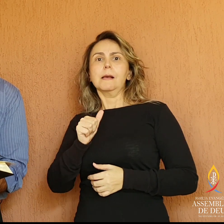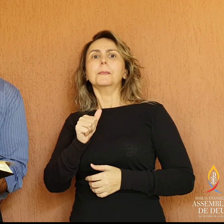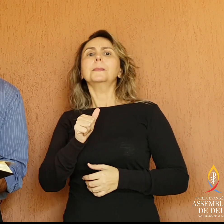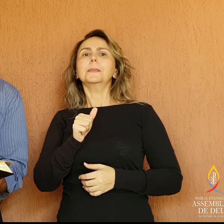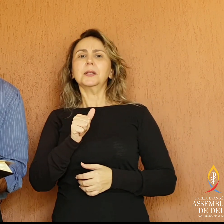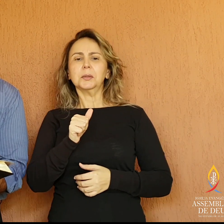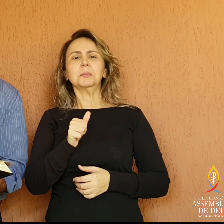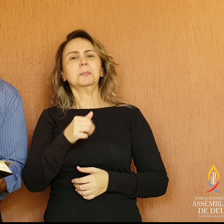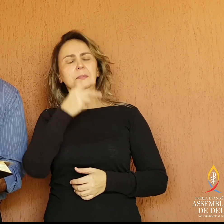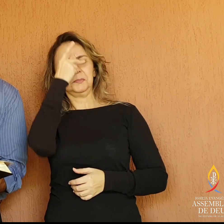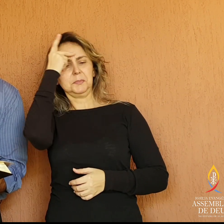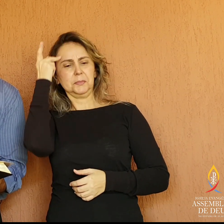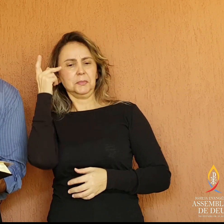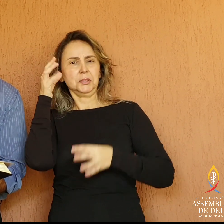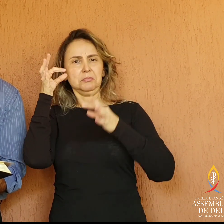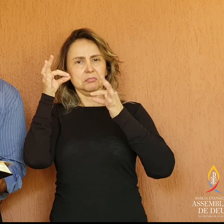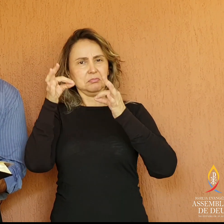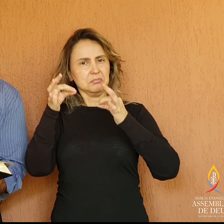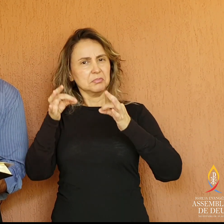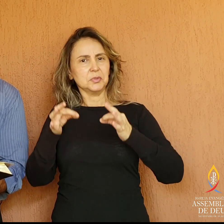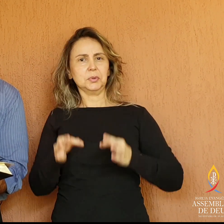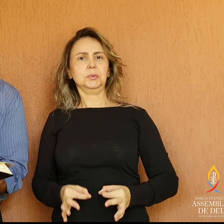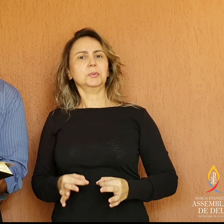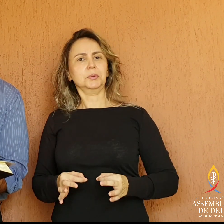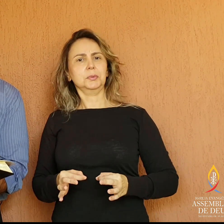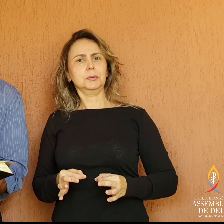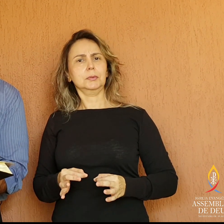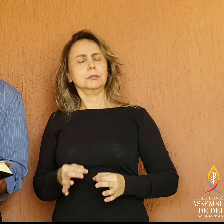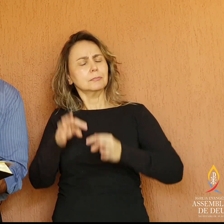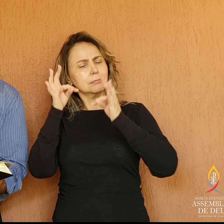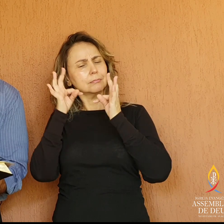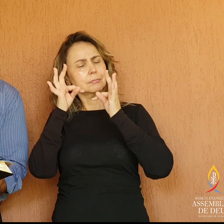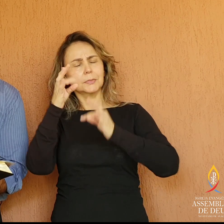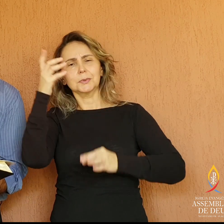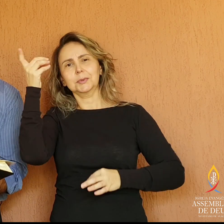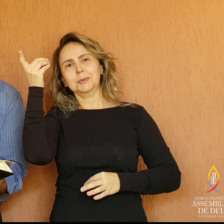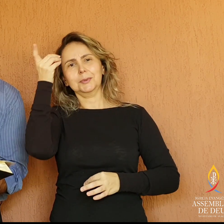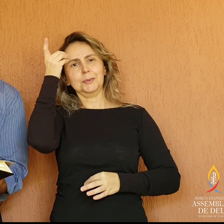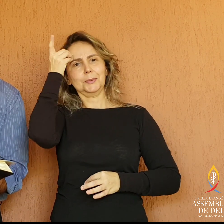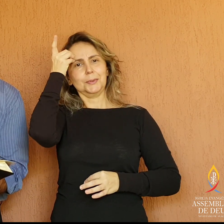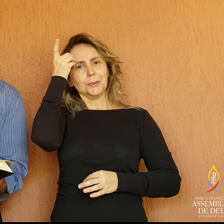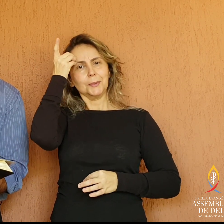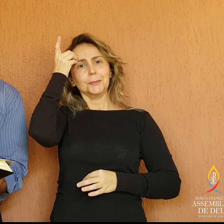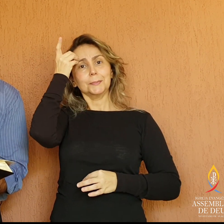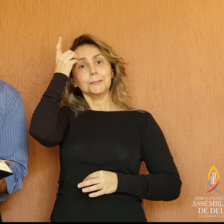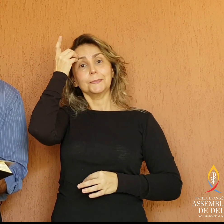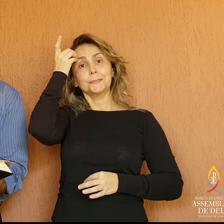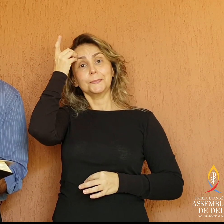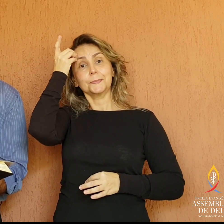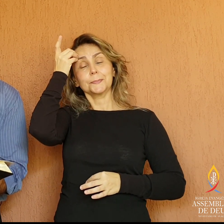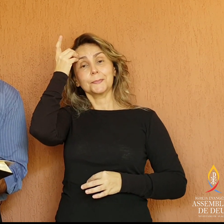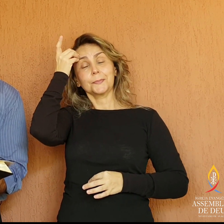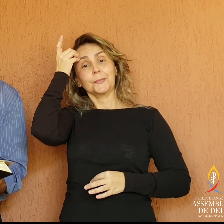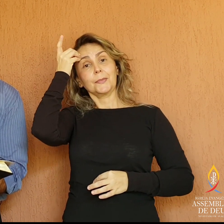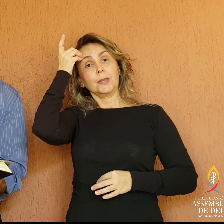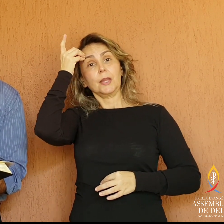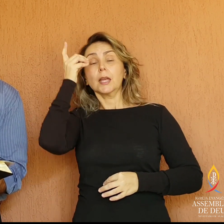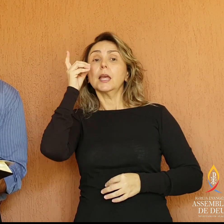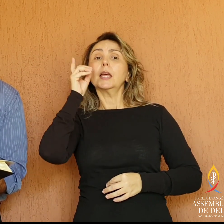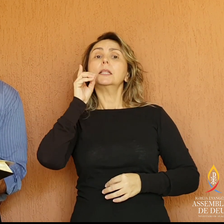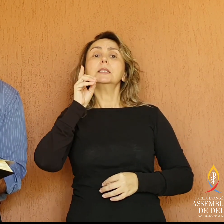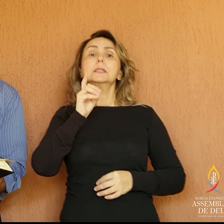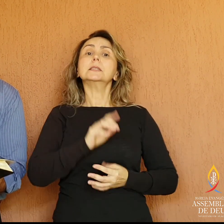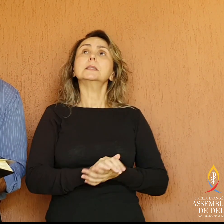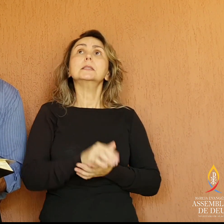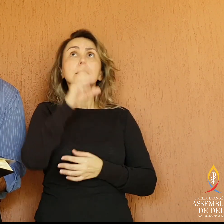Deus testemunho dos seus dons. E por ela, Deus, depois de morto, ainda